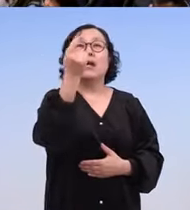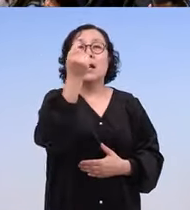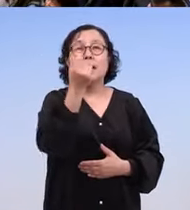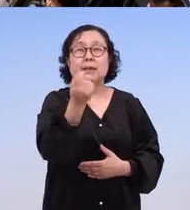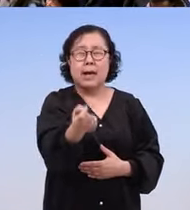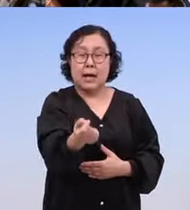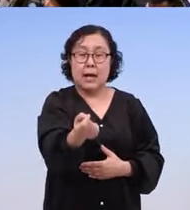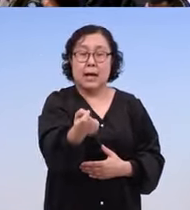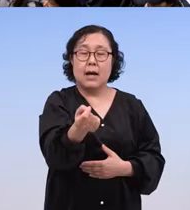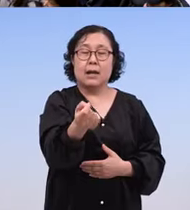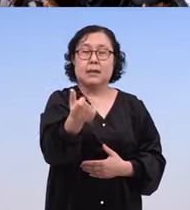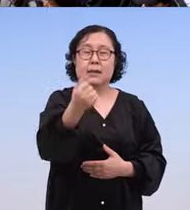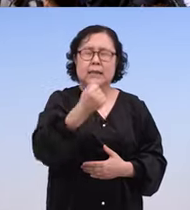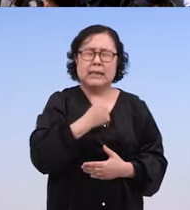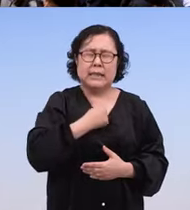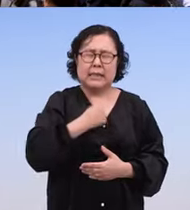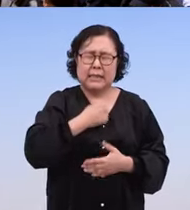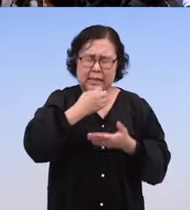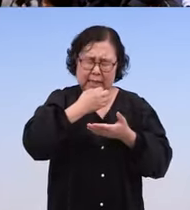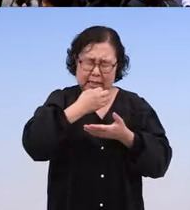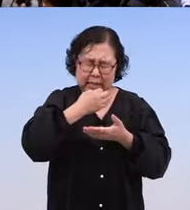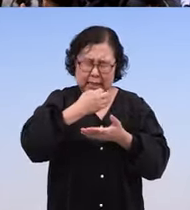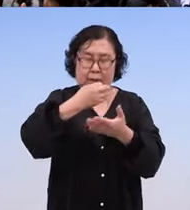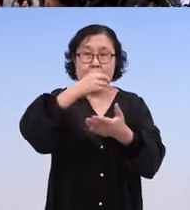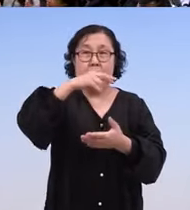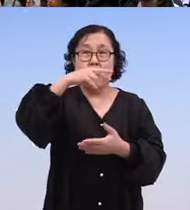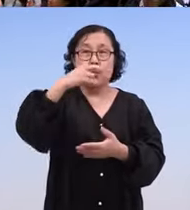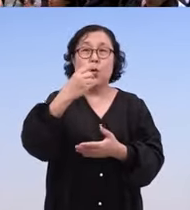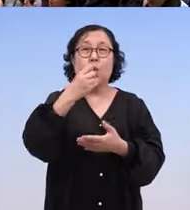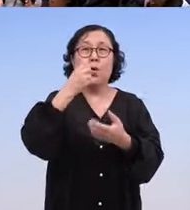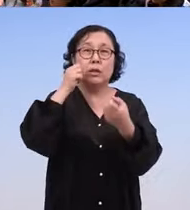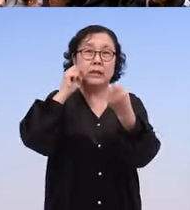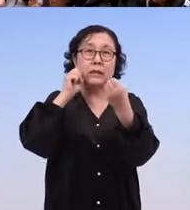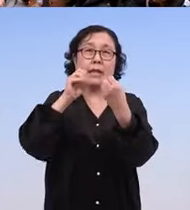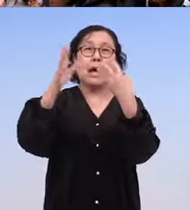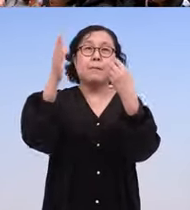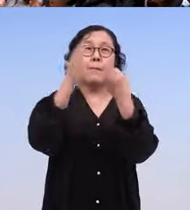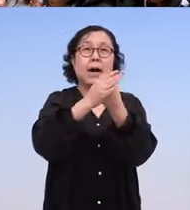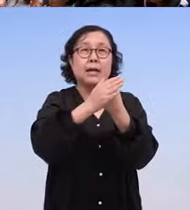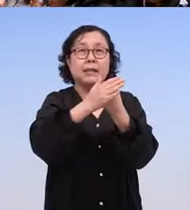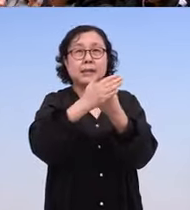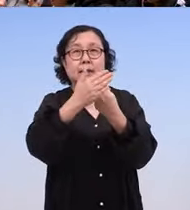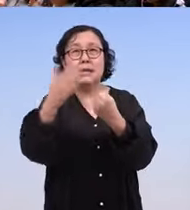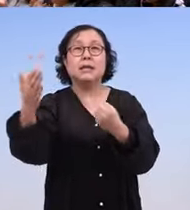너의 작은 신음에도 응답하시니